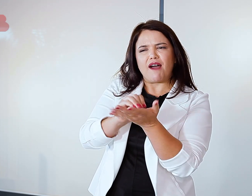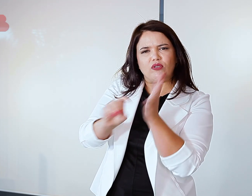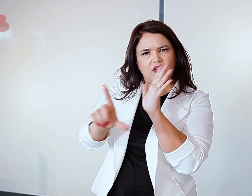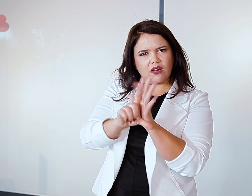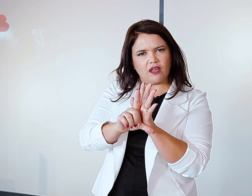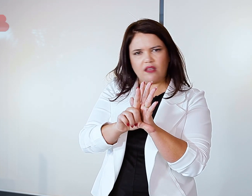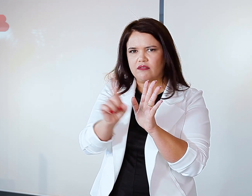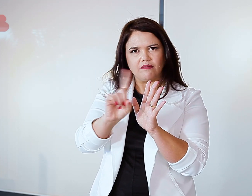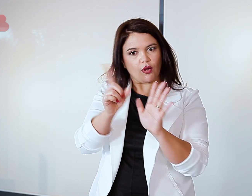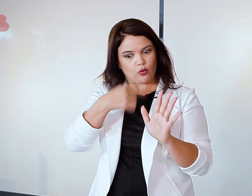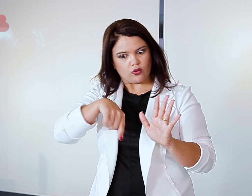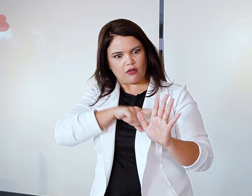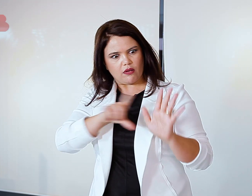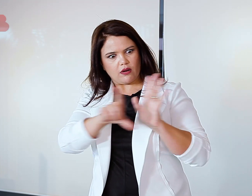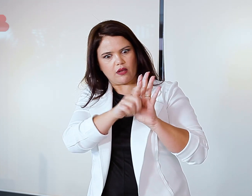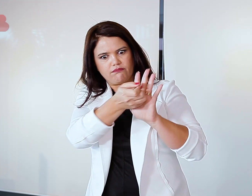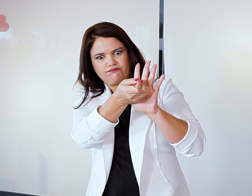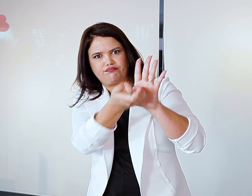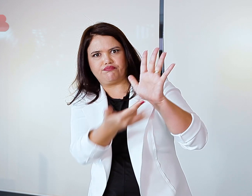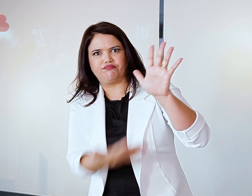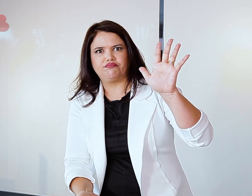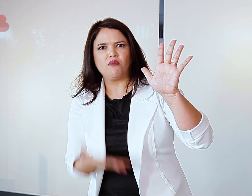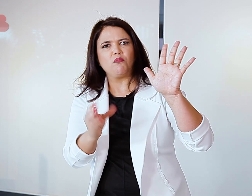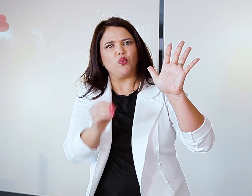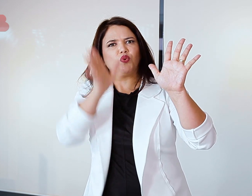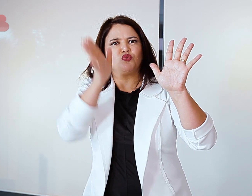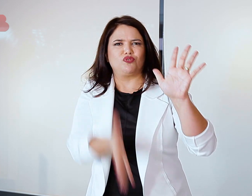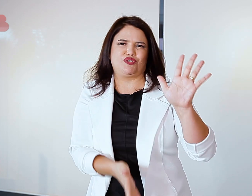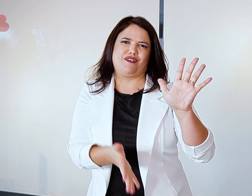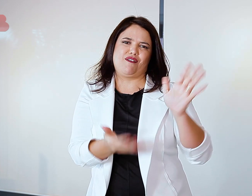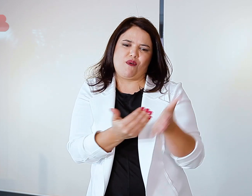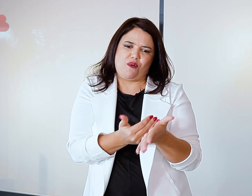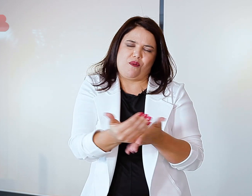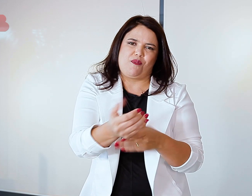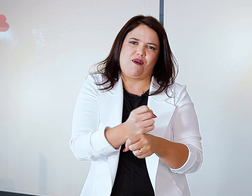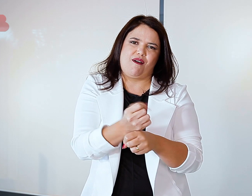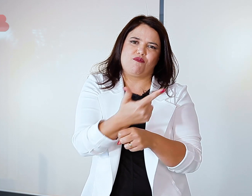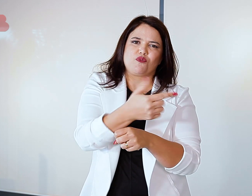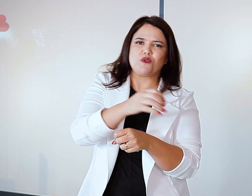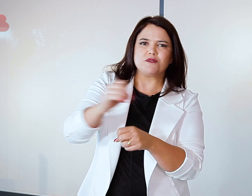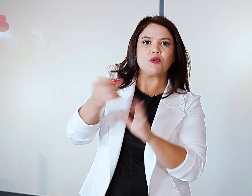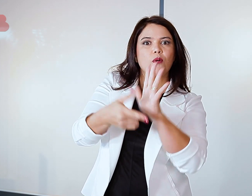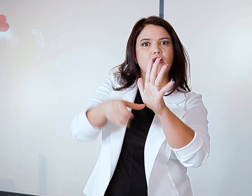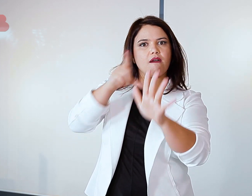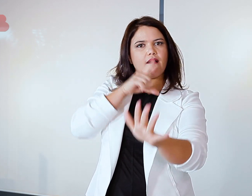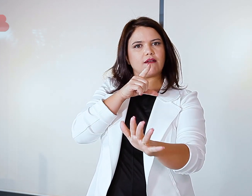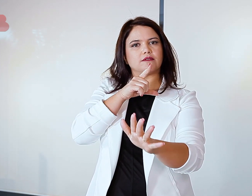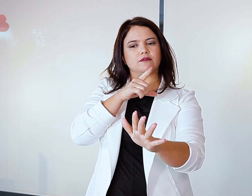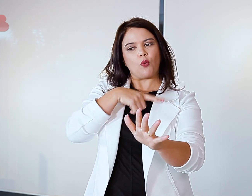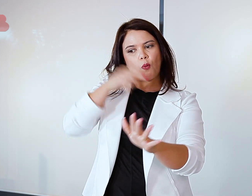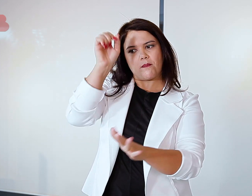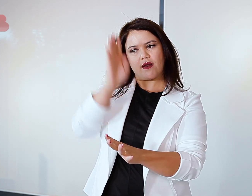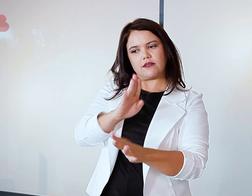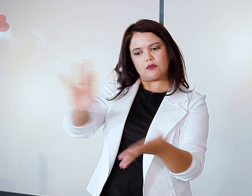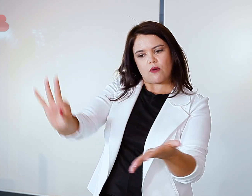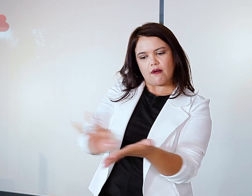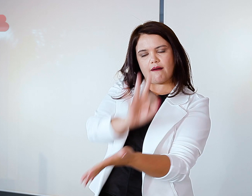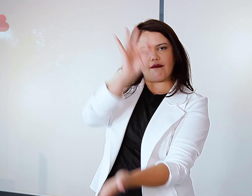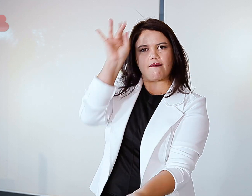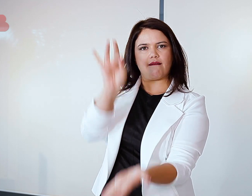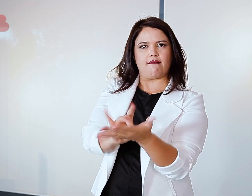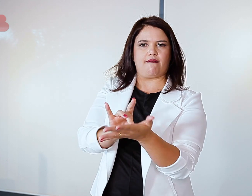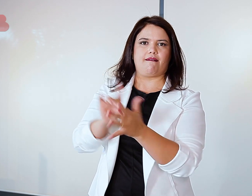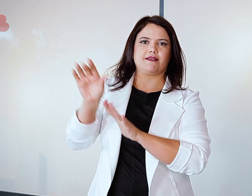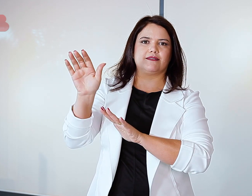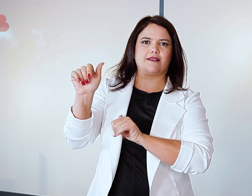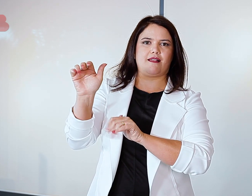falta lei? Não, eu acredito que nós temos já várias leis, nós temos leis anteriores ao reconhecimento da língua de